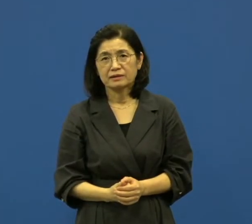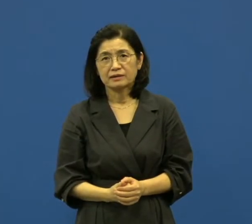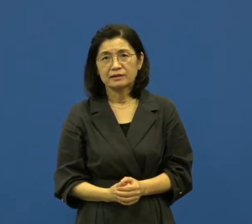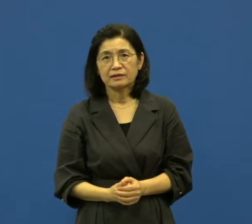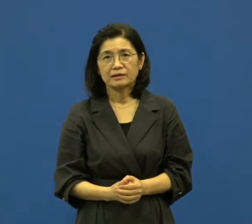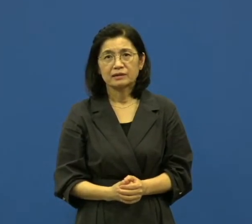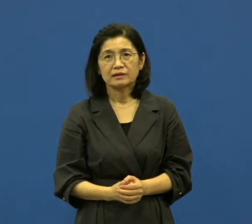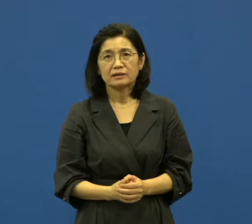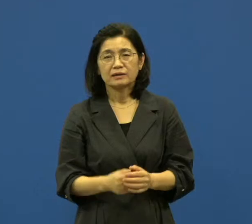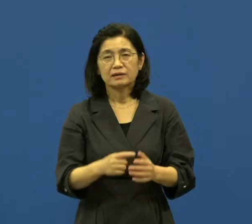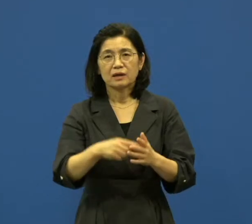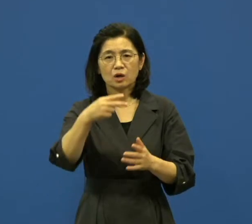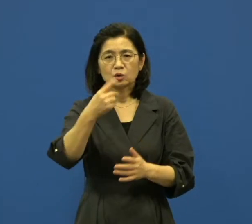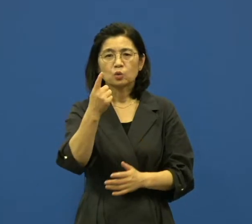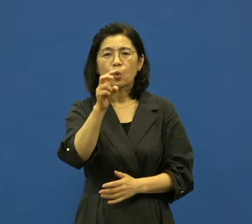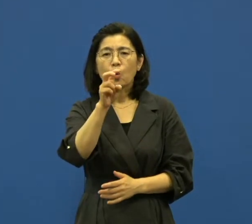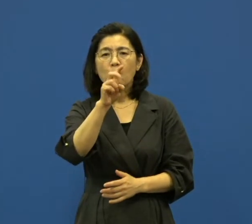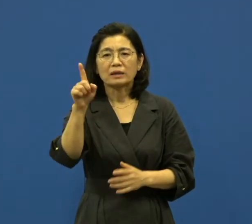도마는 철저히 현실주의자,